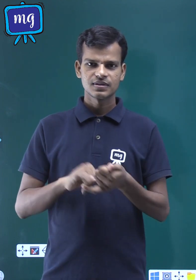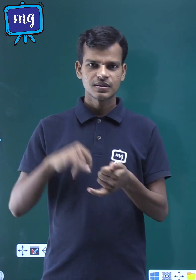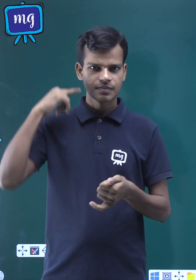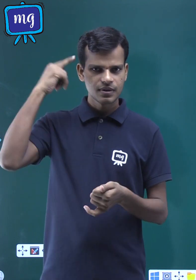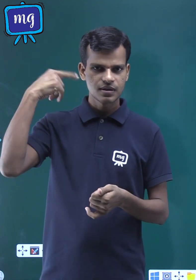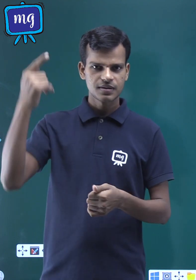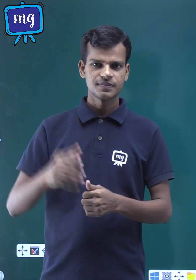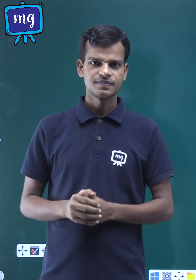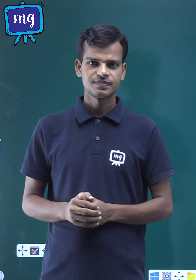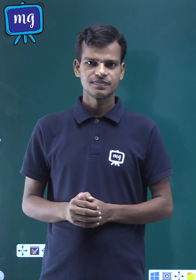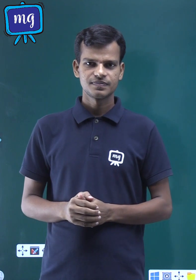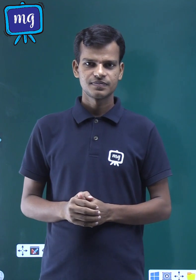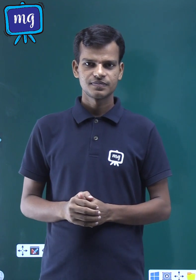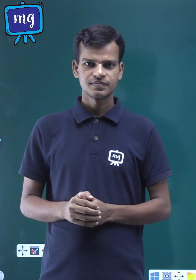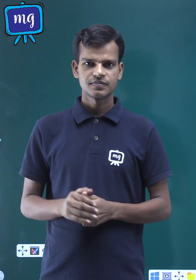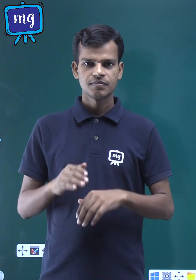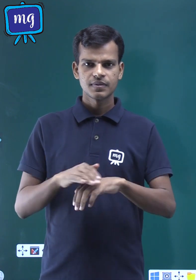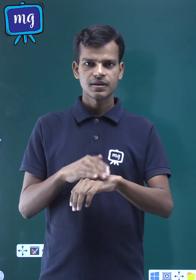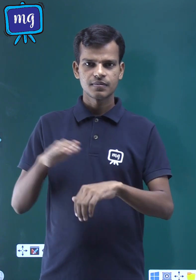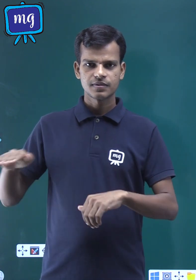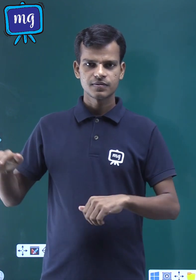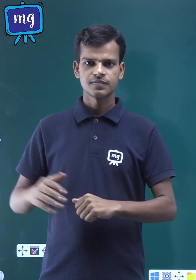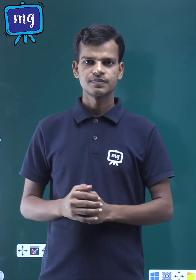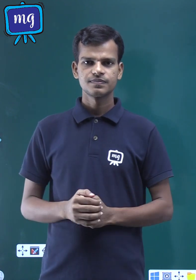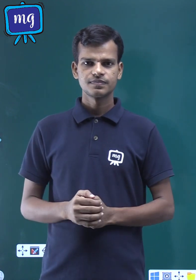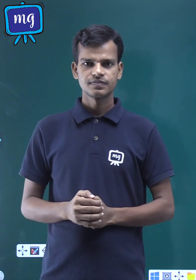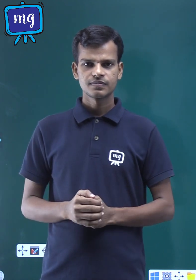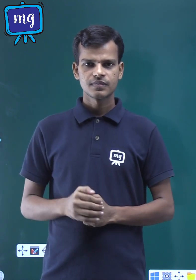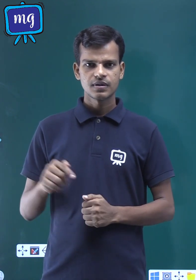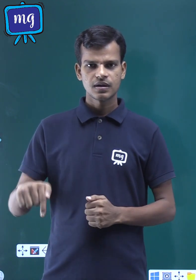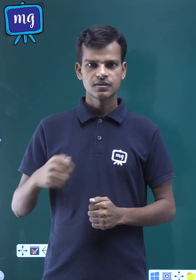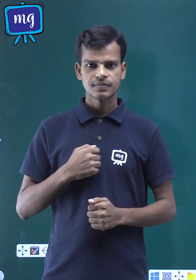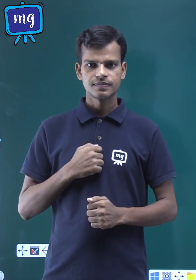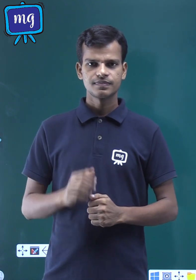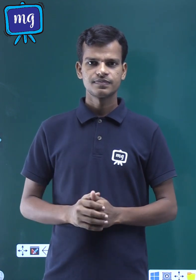पांडे। प्यारे बच्चों, आज हम